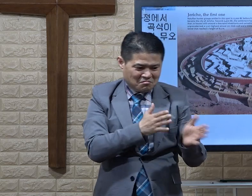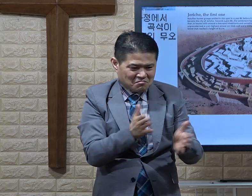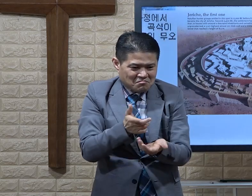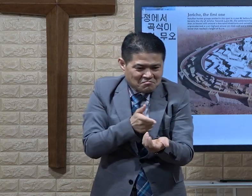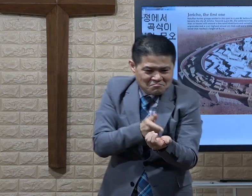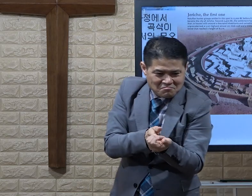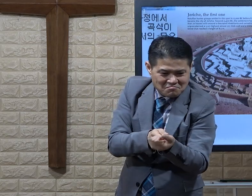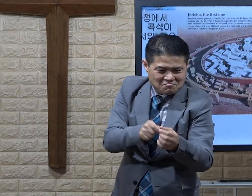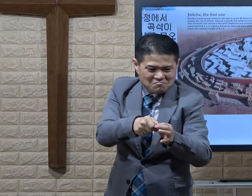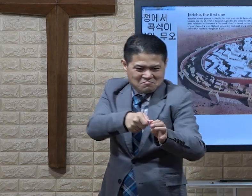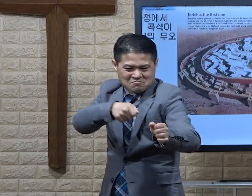돌았습니다.